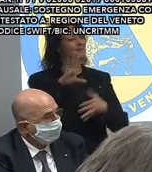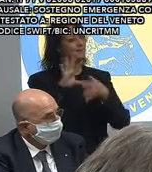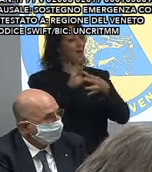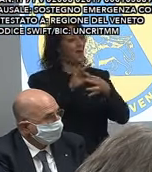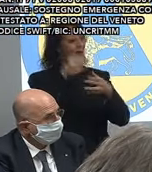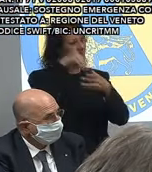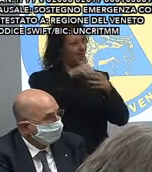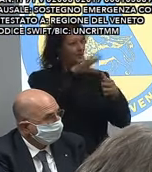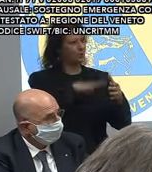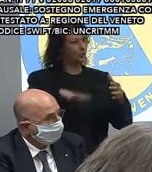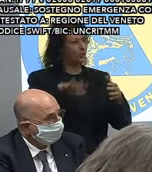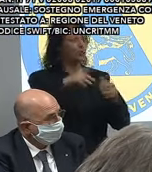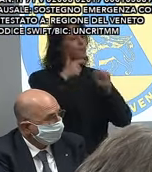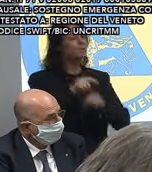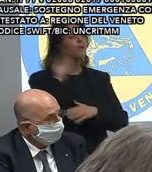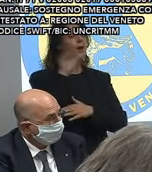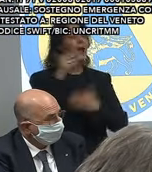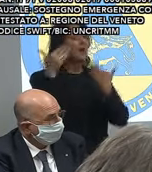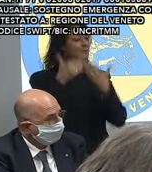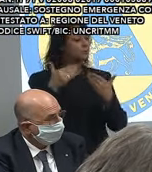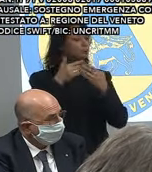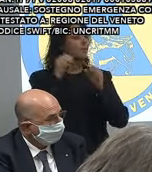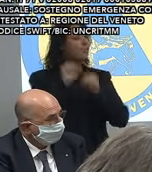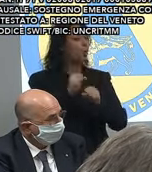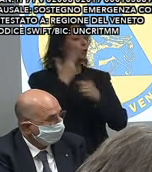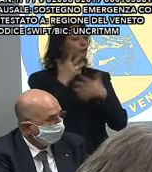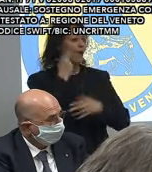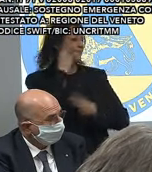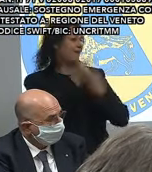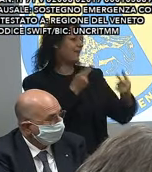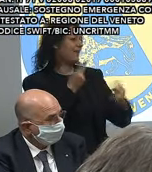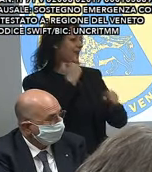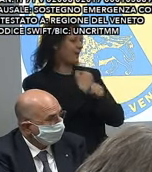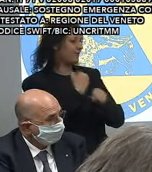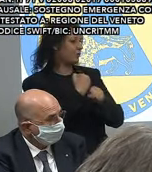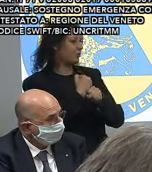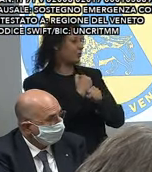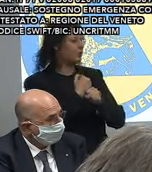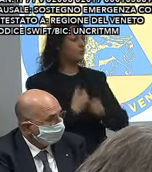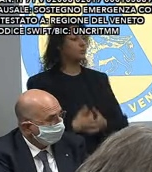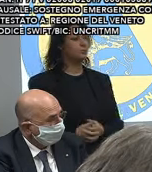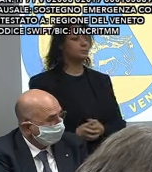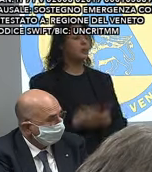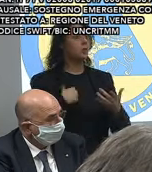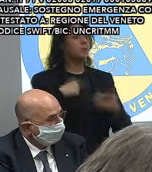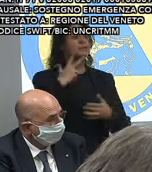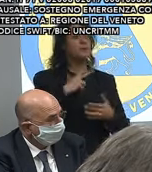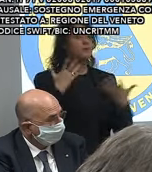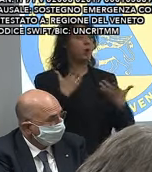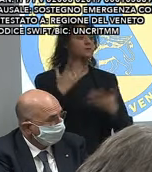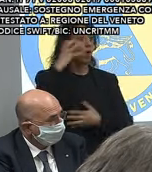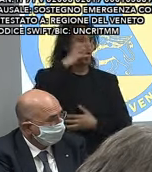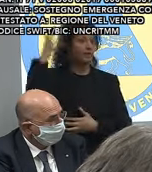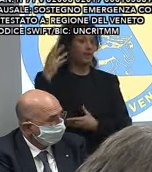cui noi al governo chiediamo ovviamente una mano su fare veramente questa mega operazione, che penso risulti essere la